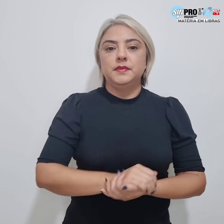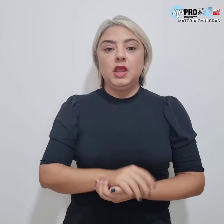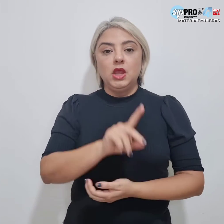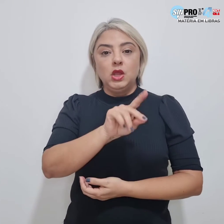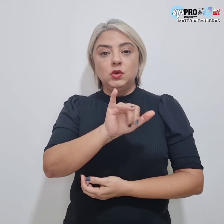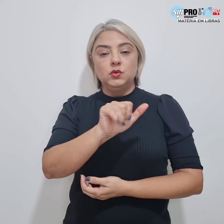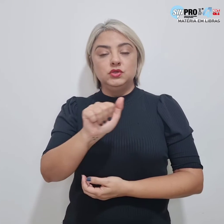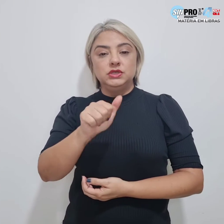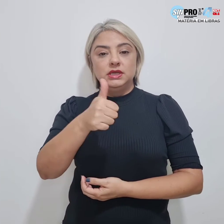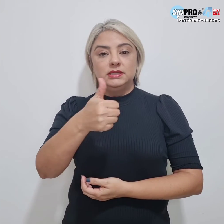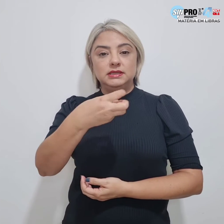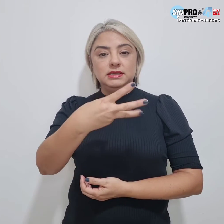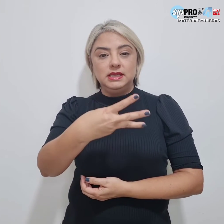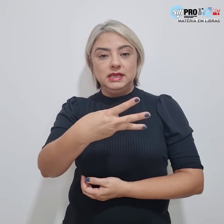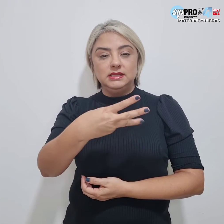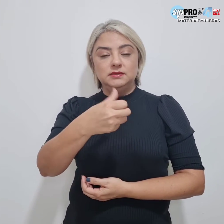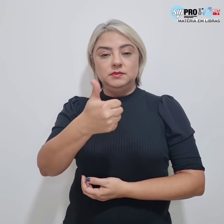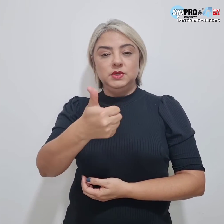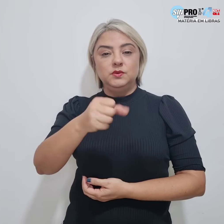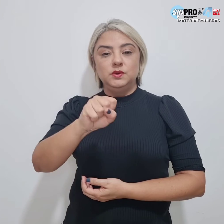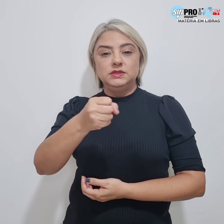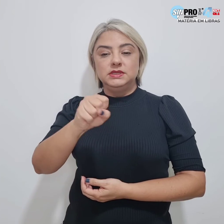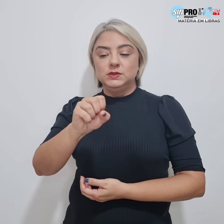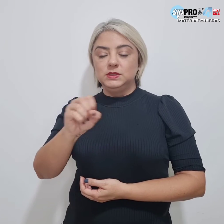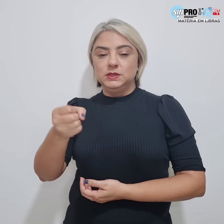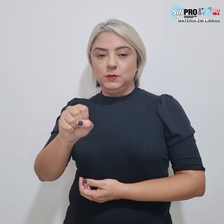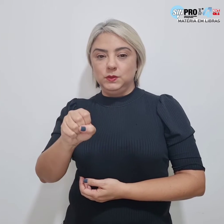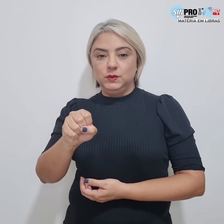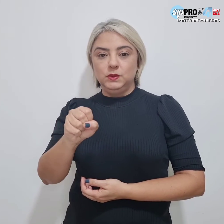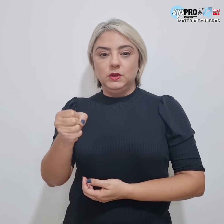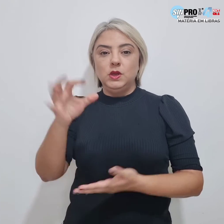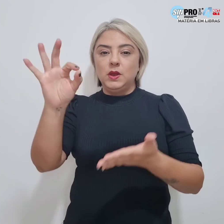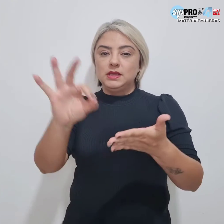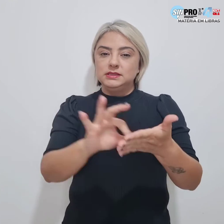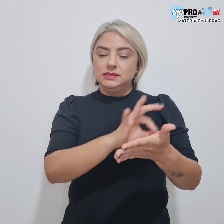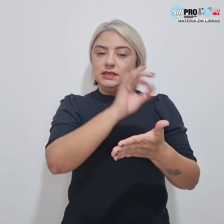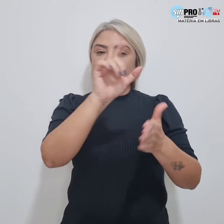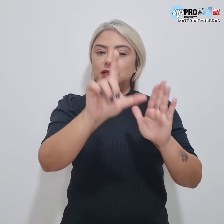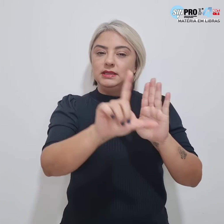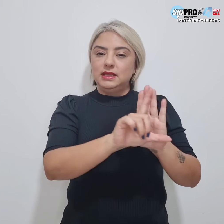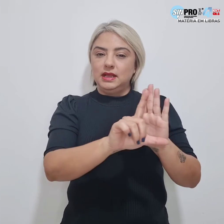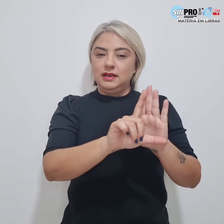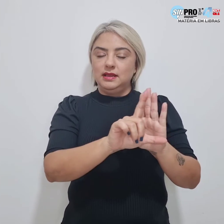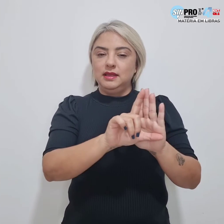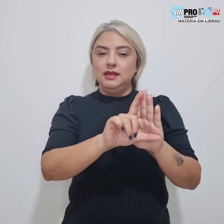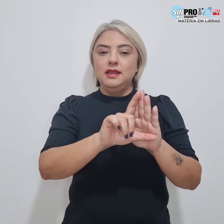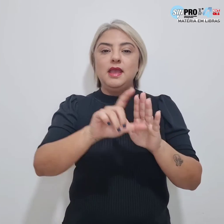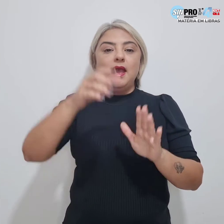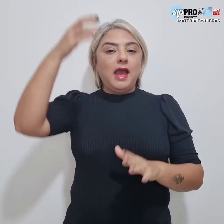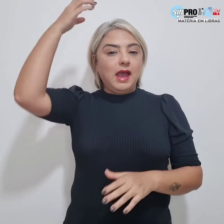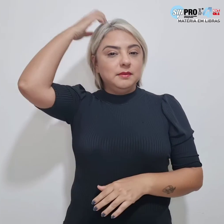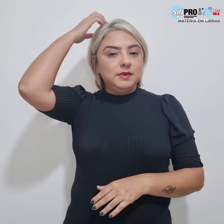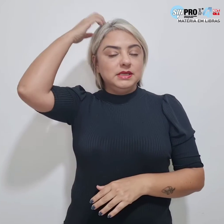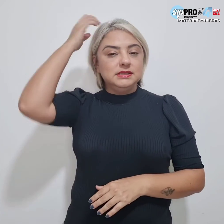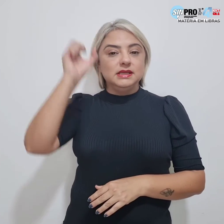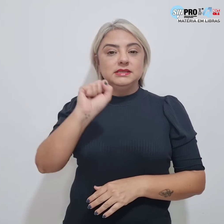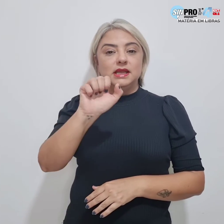dia 13 de maio de 1888, com a assinatura da regente do Brasil, Princesa Isabel,